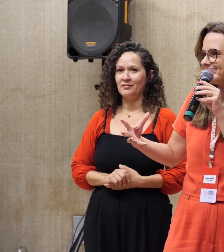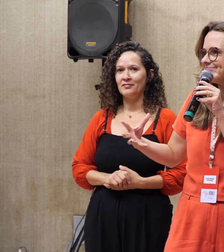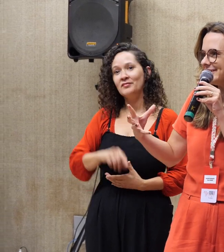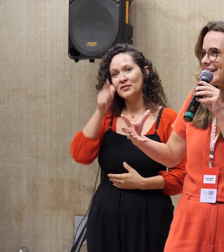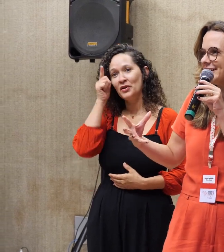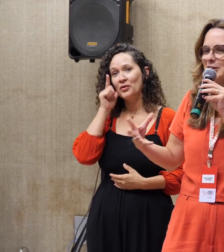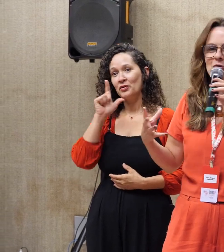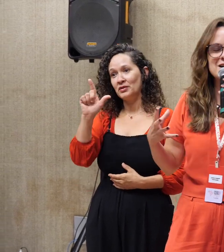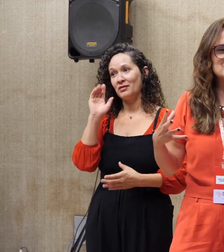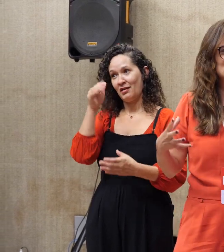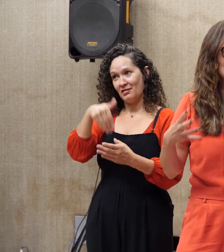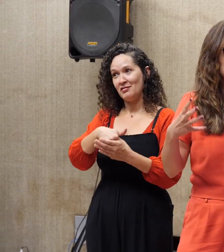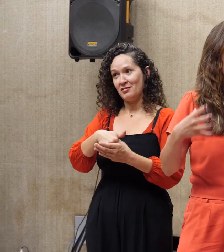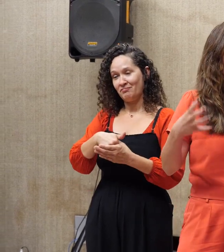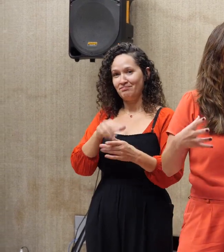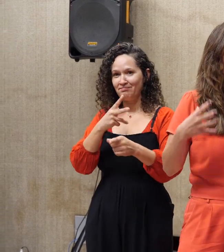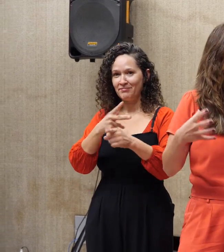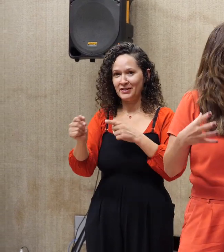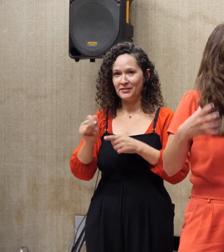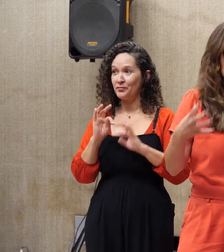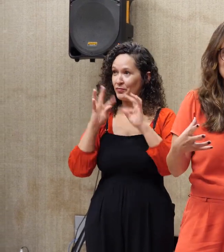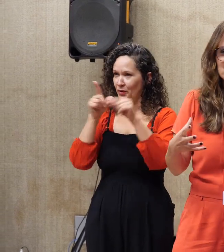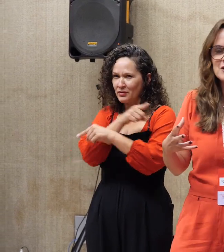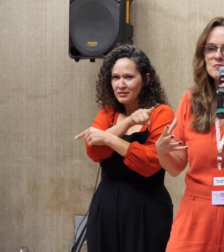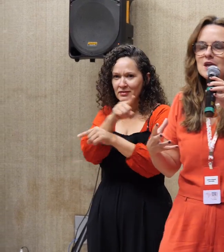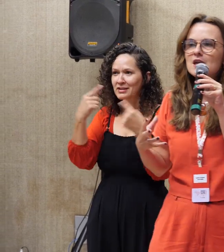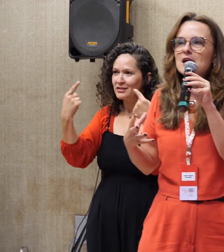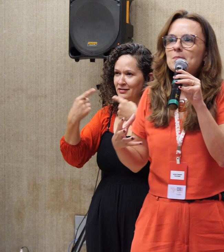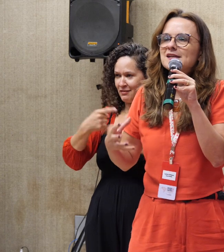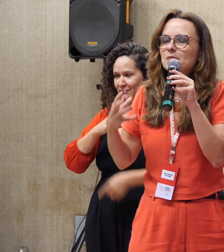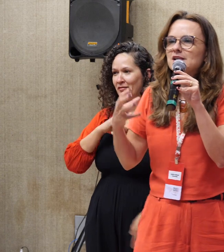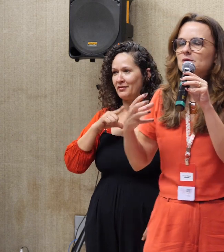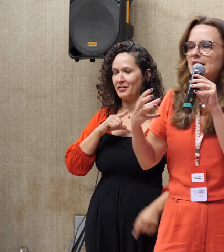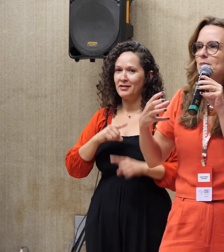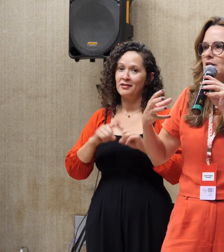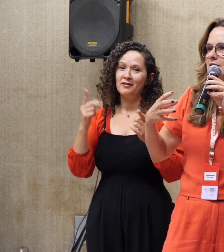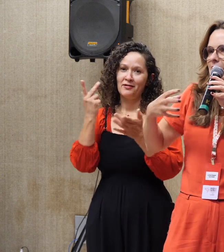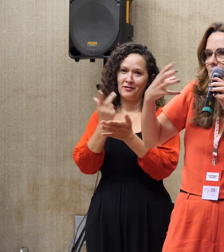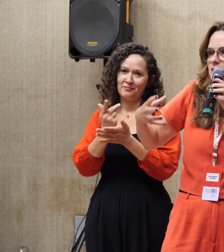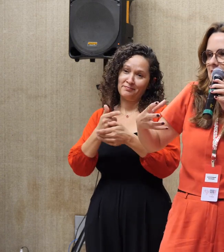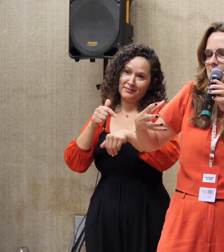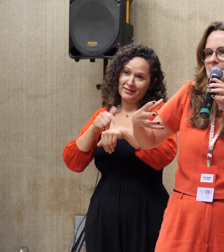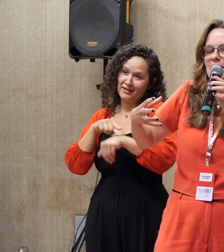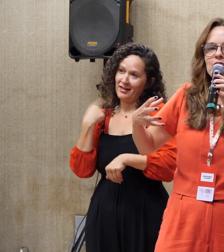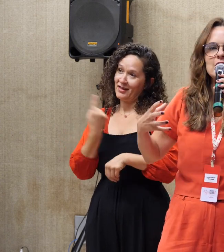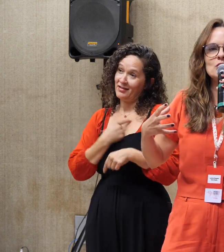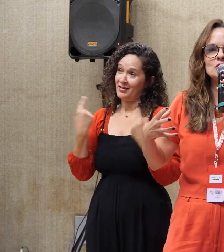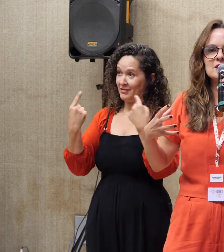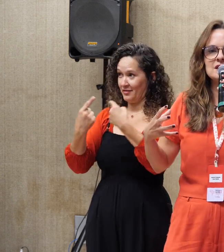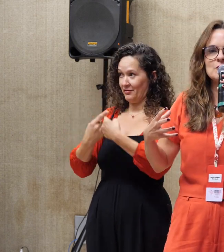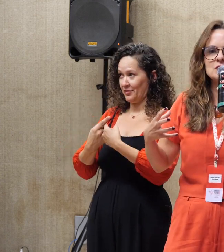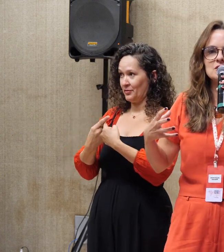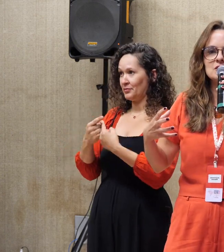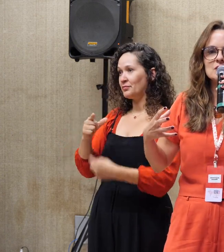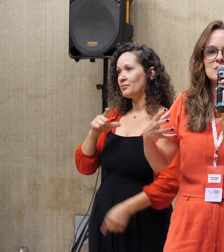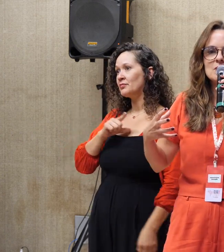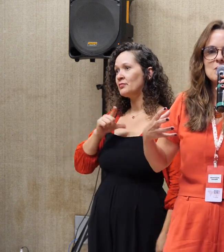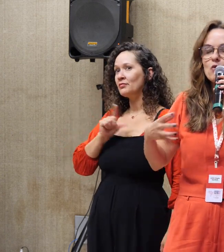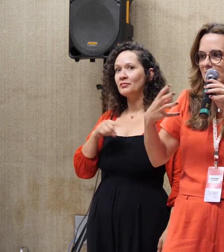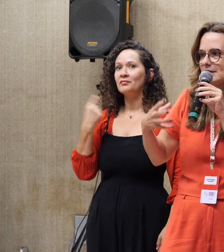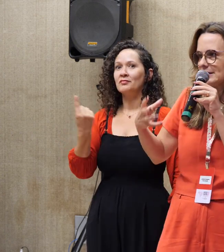eleição. Né? Então, eu acho que todos aqui têm esse desafio. Mas, ao mesmo tempo que temos esse desafio, nós